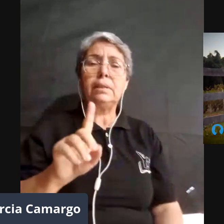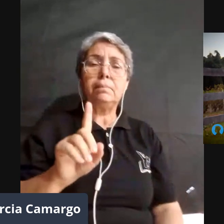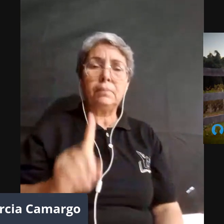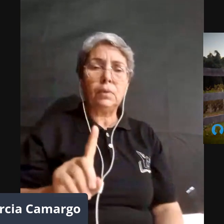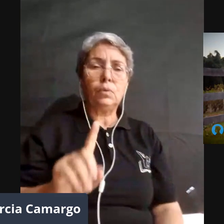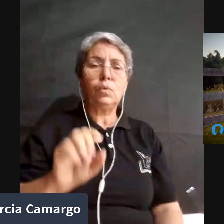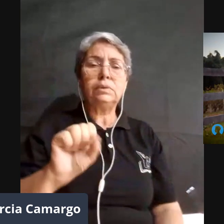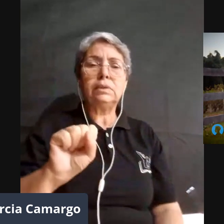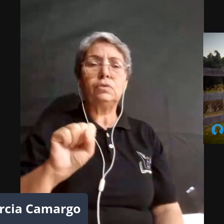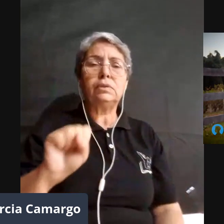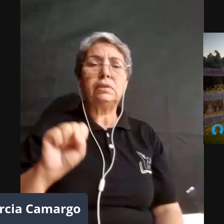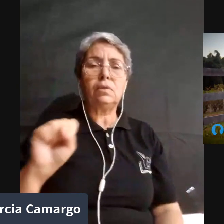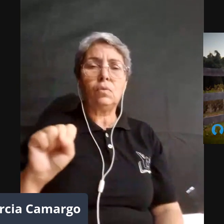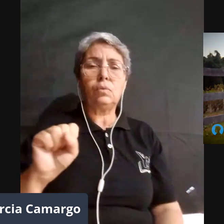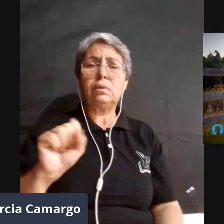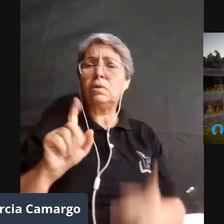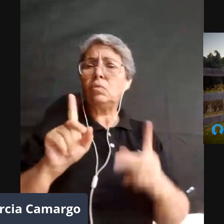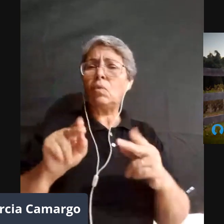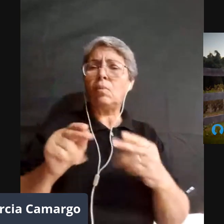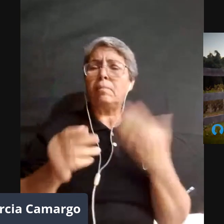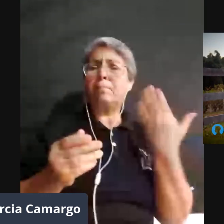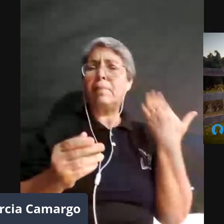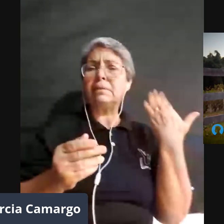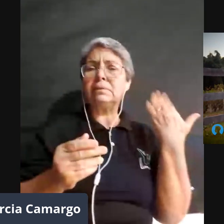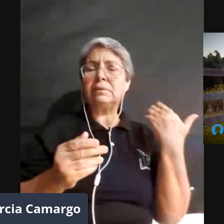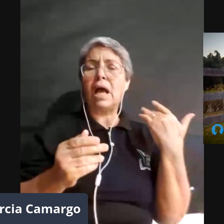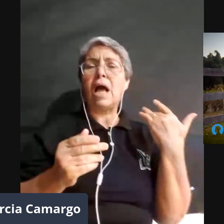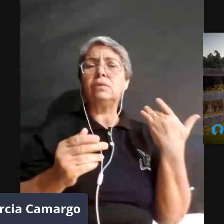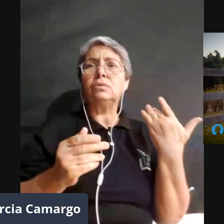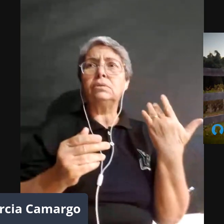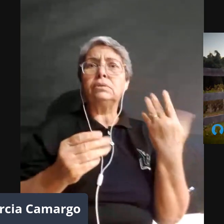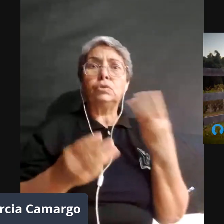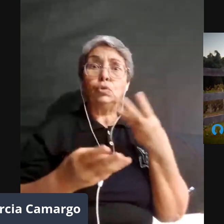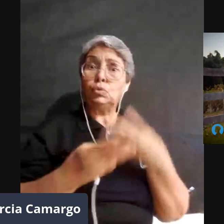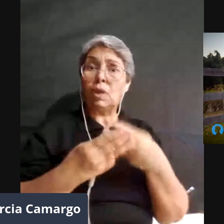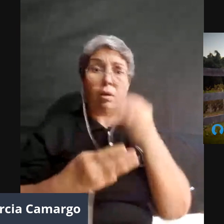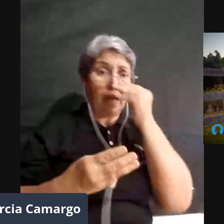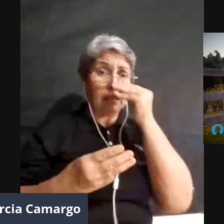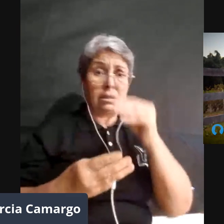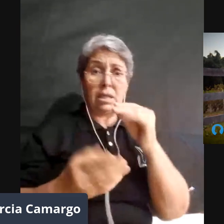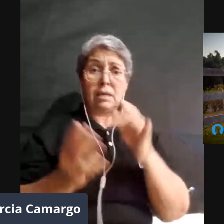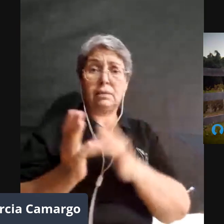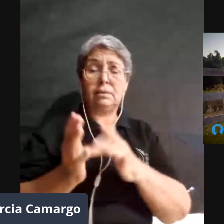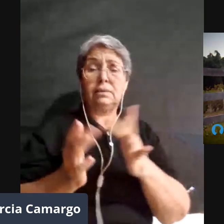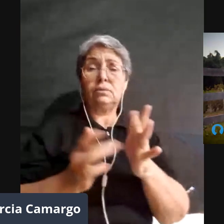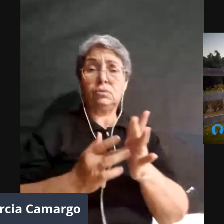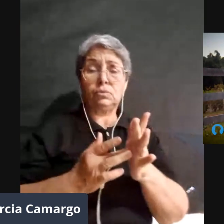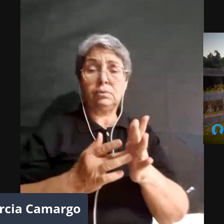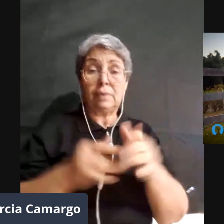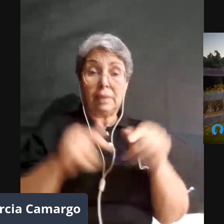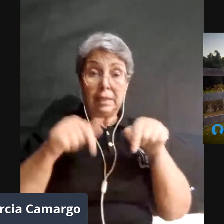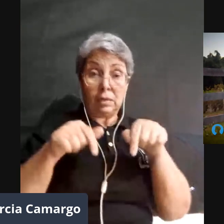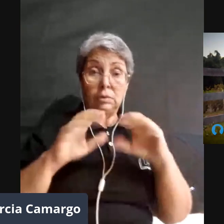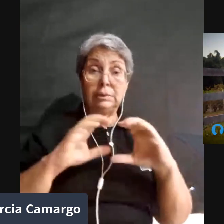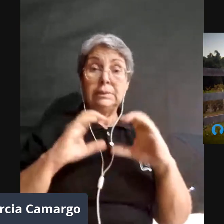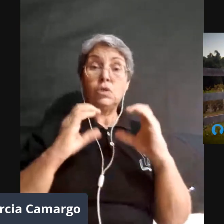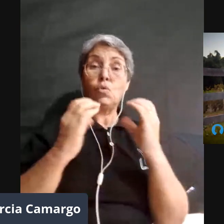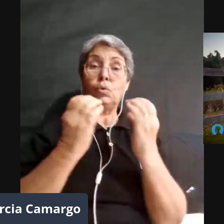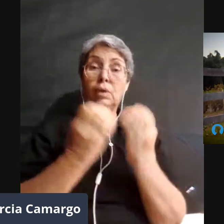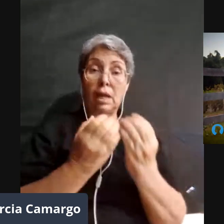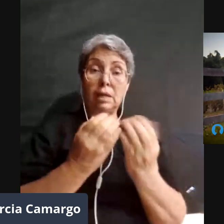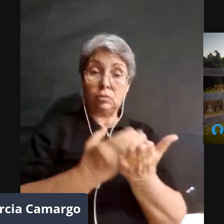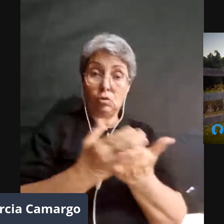que os judeus fizeram rejeitando a Cristo 2000 anos atrás? E este congresso que você está assistindo, começou a assistir